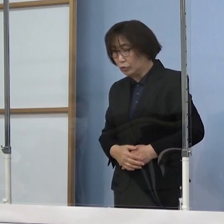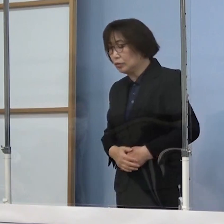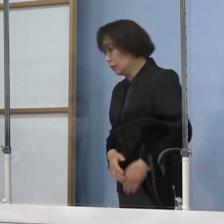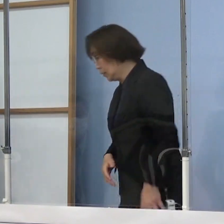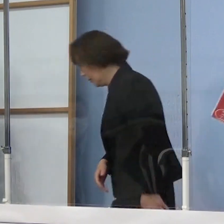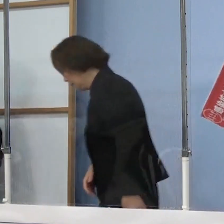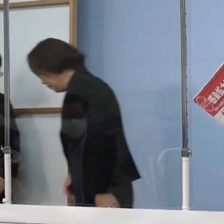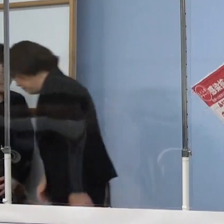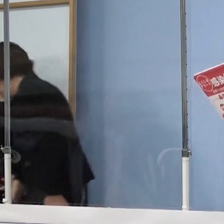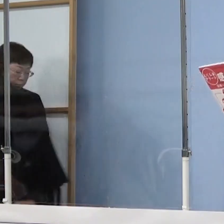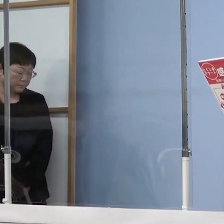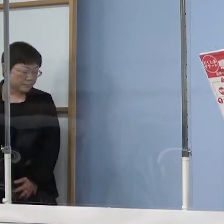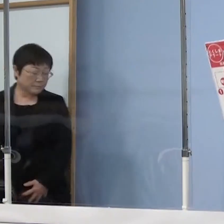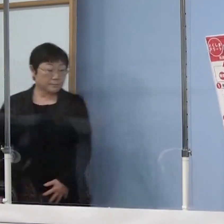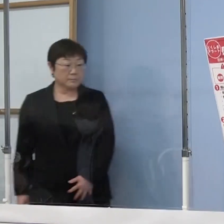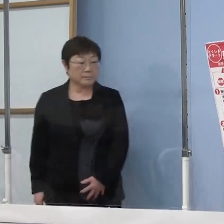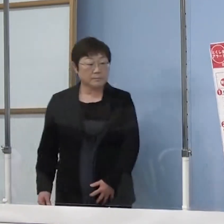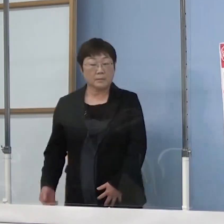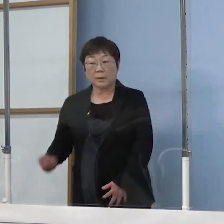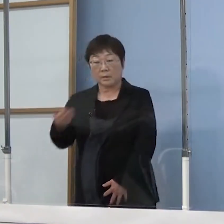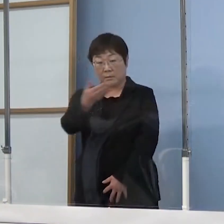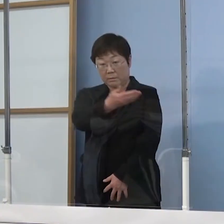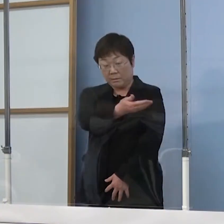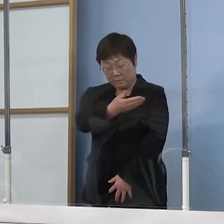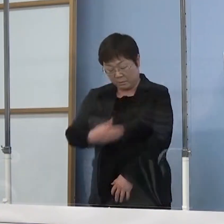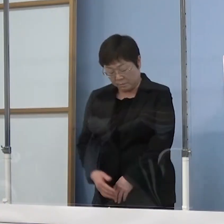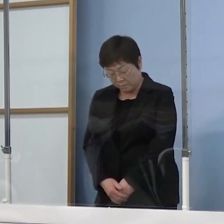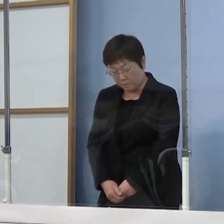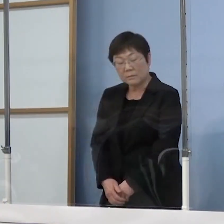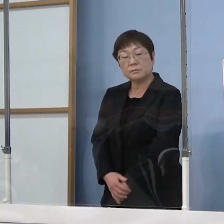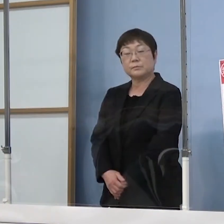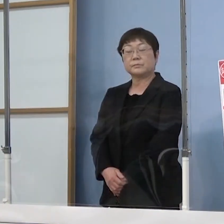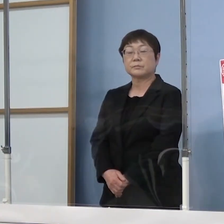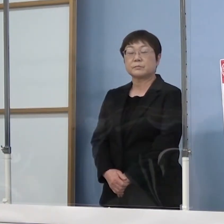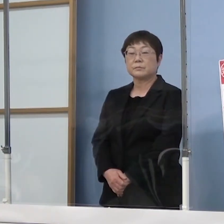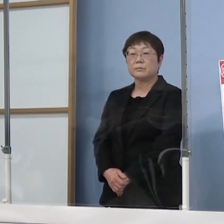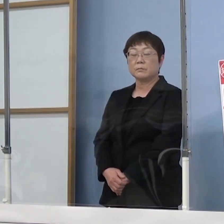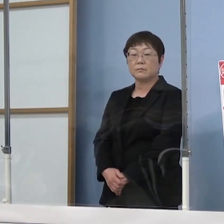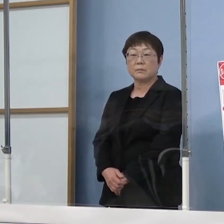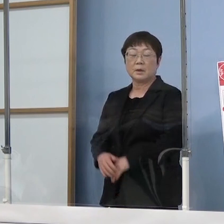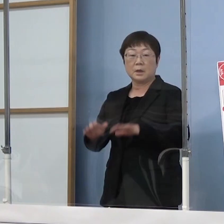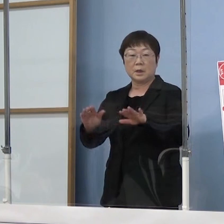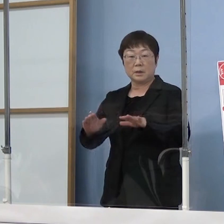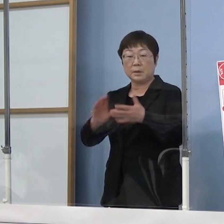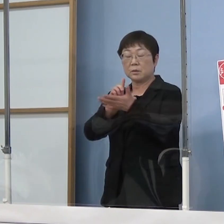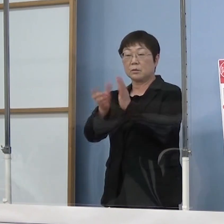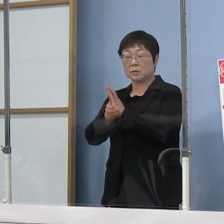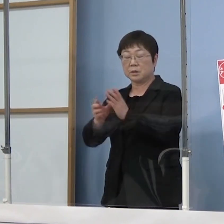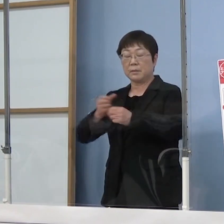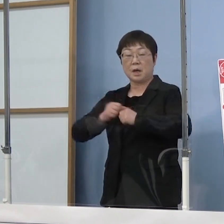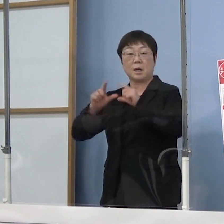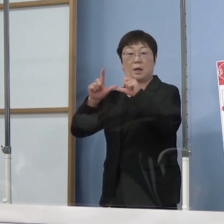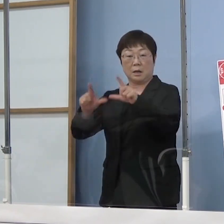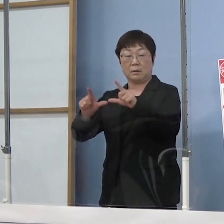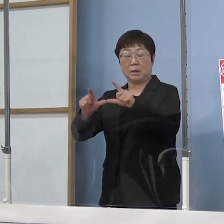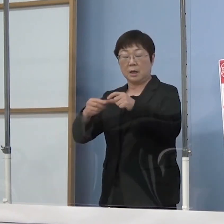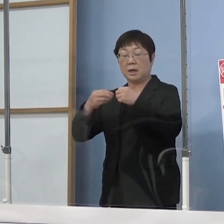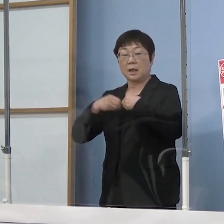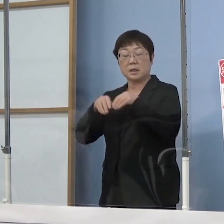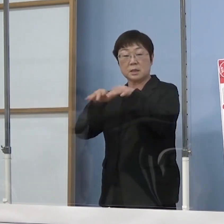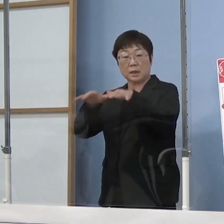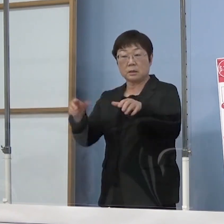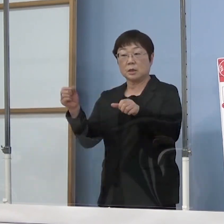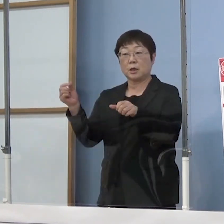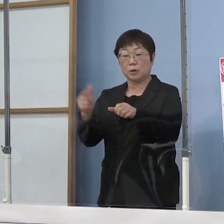そして最後こちらをご覧をいただきたいと思います。今徳島アラート、感染拡大注意急